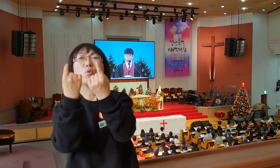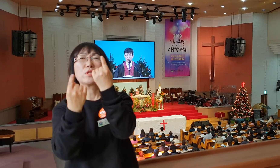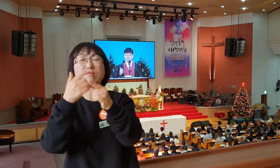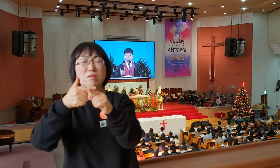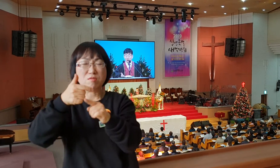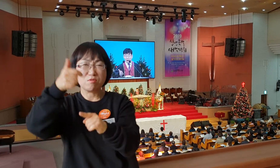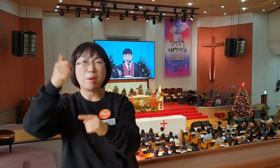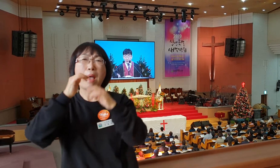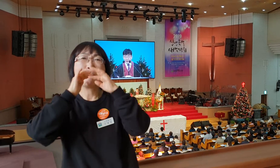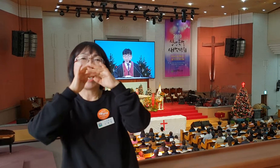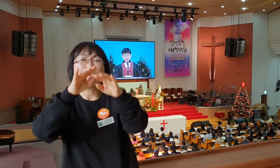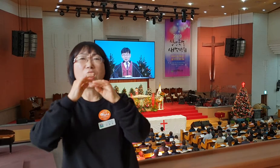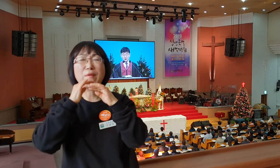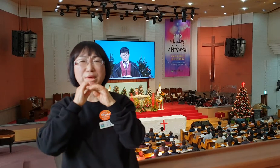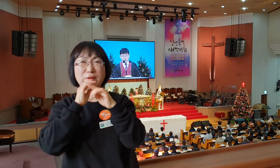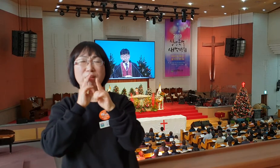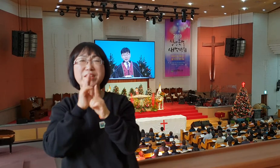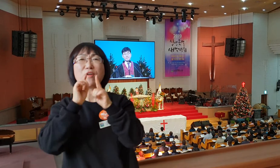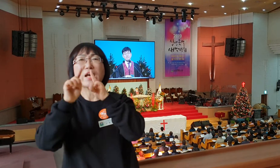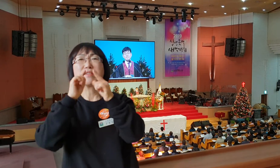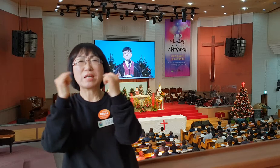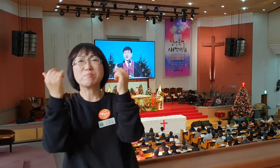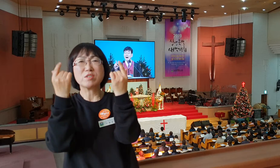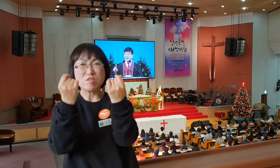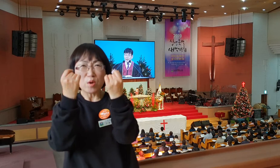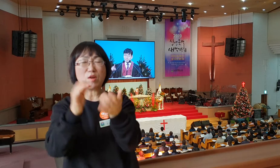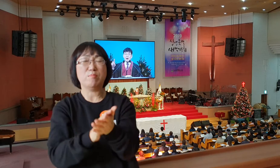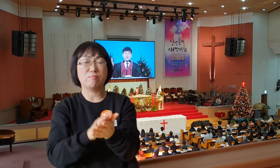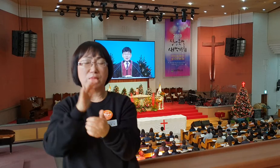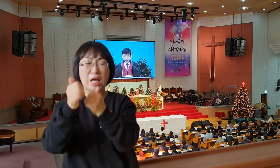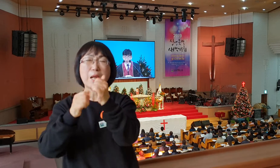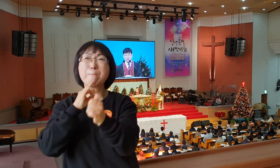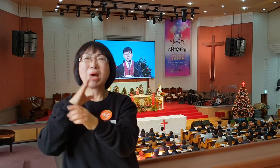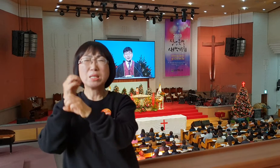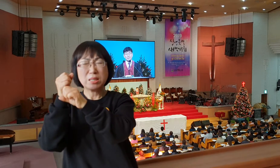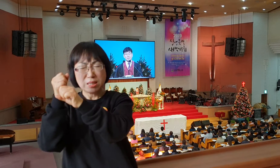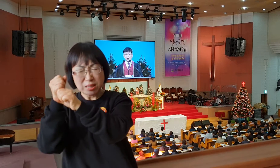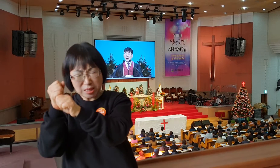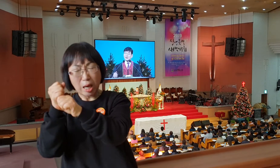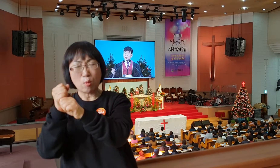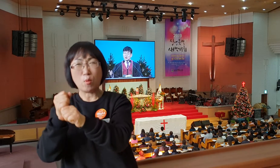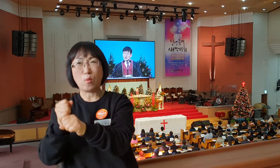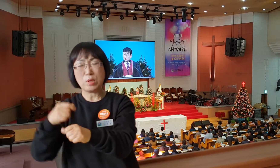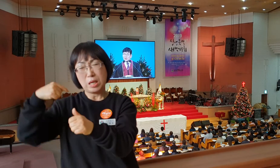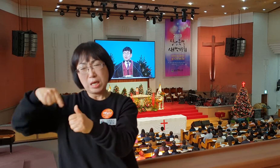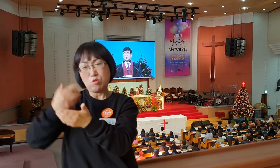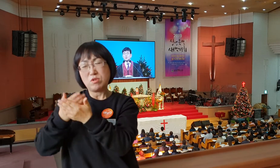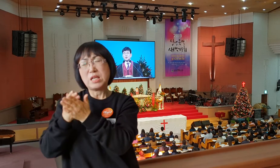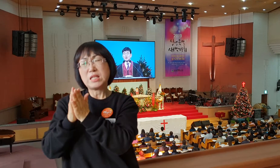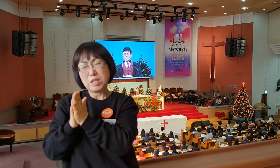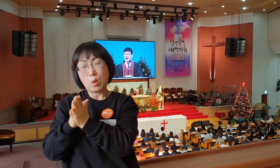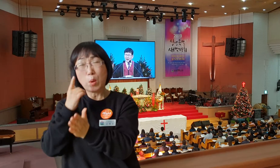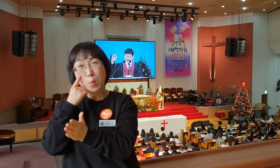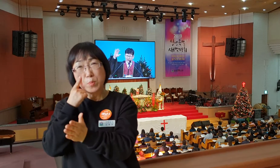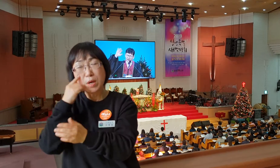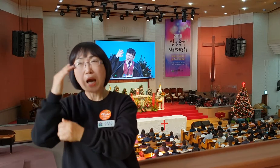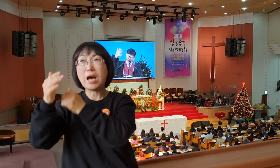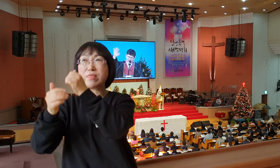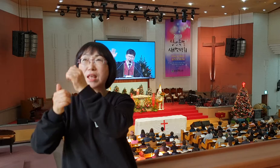예수님 방원하고 예언하는 사람들처럼 그렇게 하나님만을 의지합니다 가르치신 기도를 잘 들어보셔요